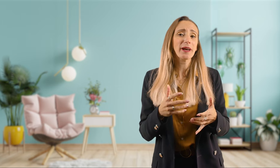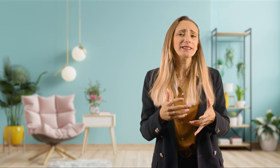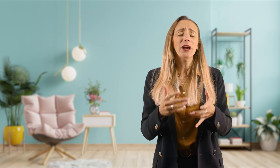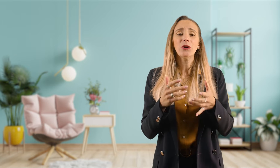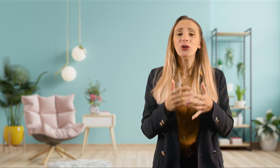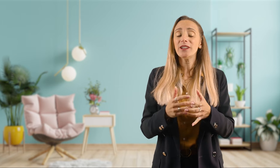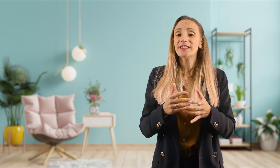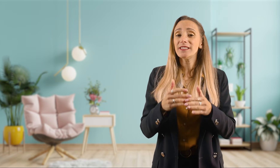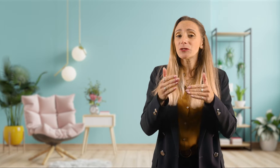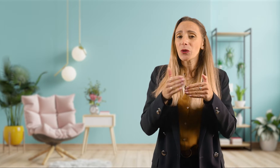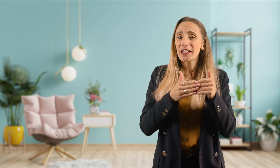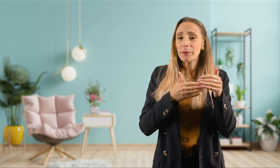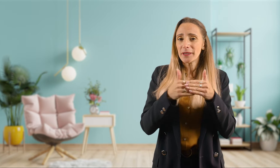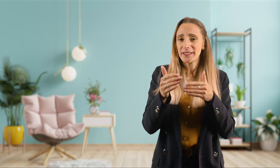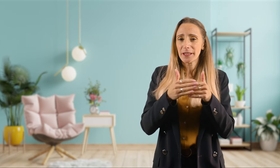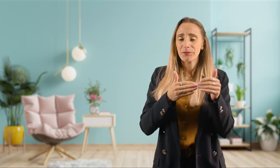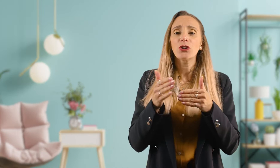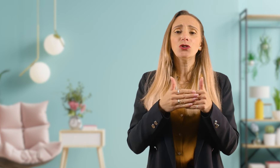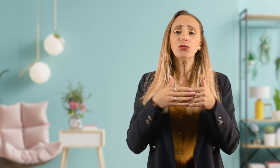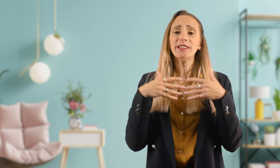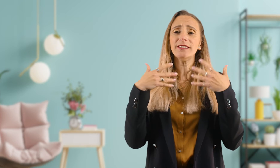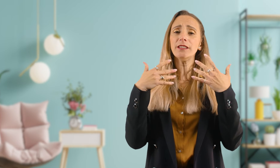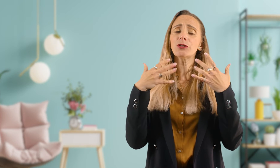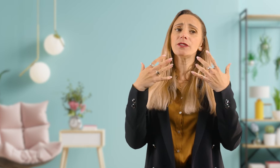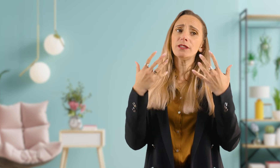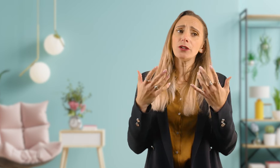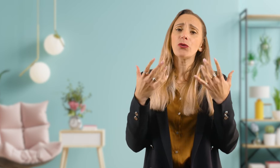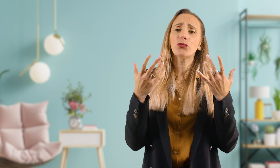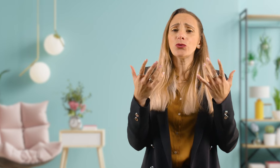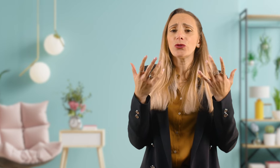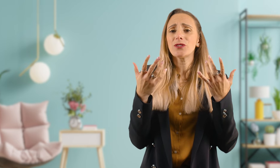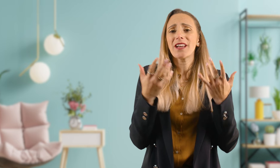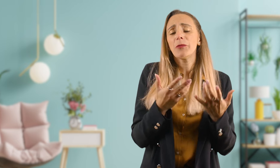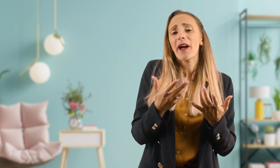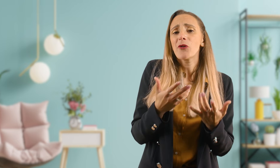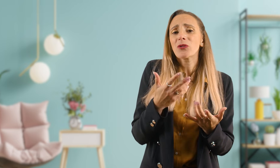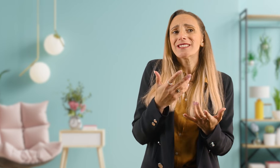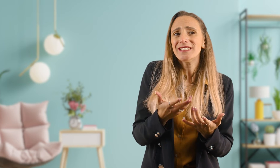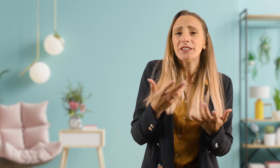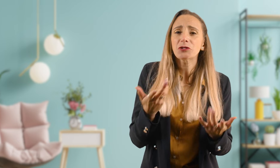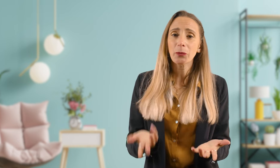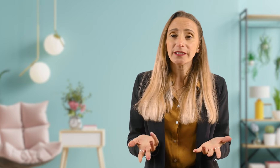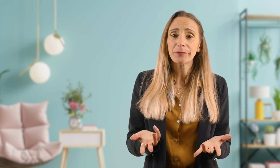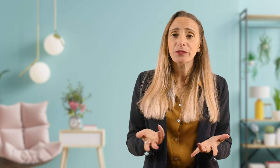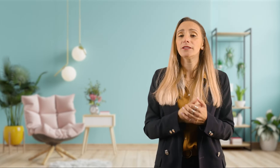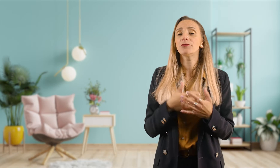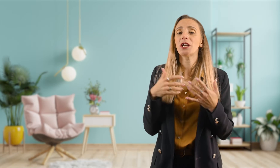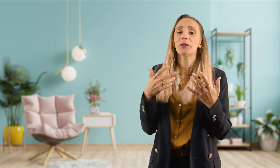appris le lexique sur les métiers. Je vous ai dit que si vous ne savez pas comment signer votre métier, si vous ne l'avez